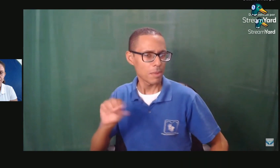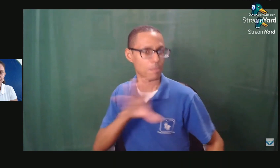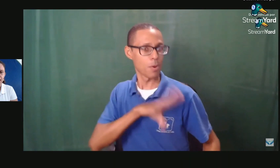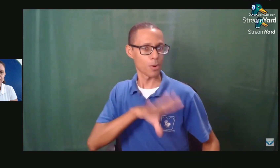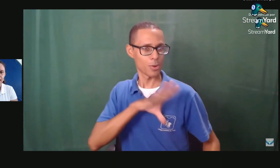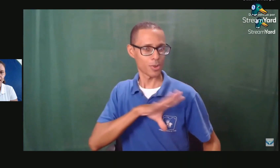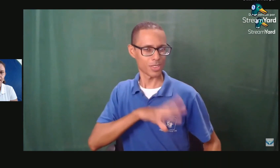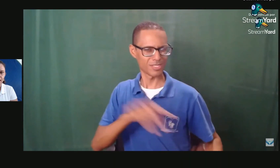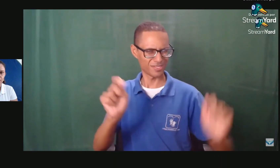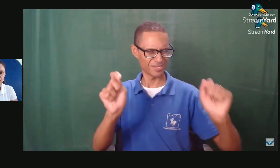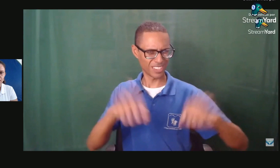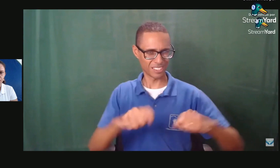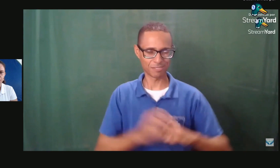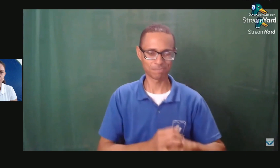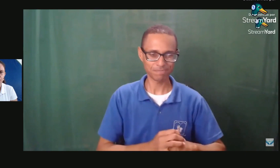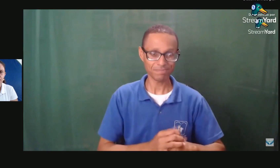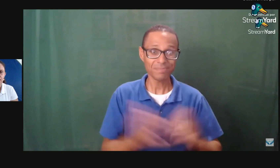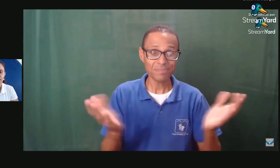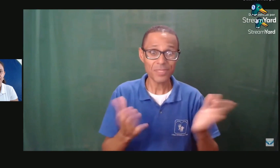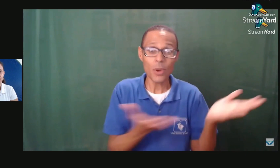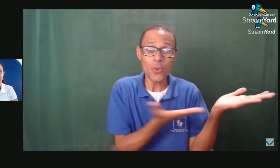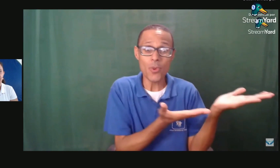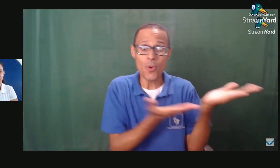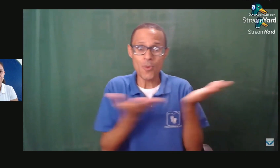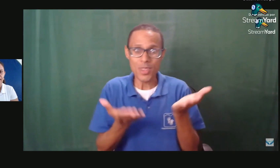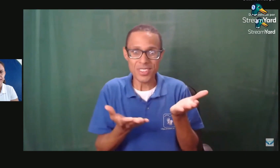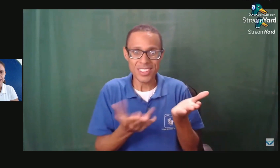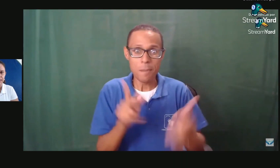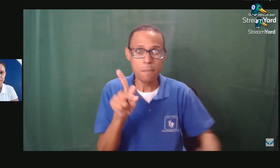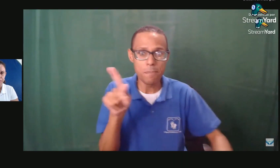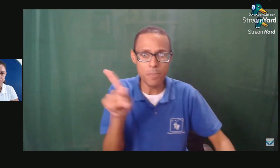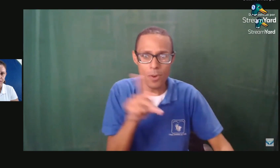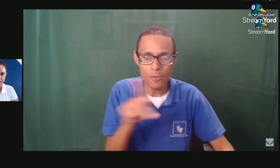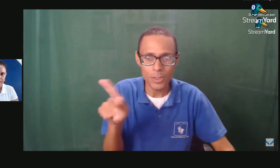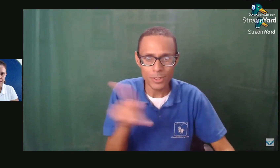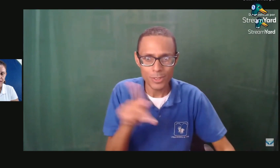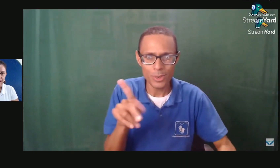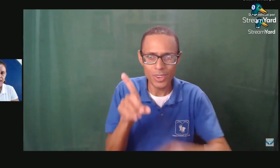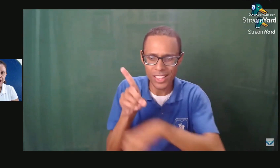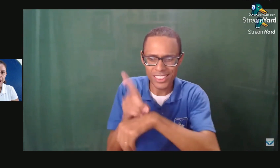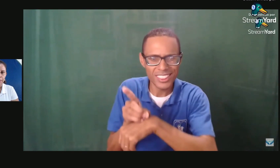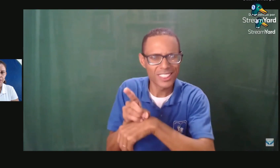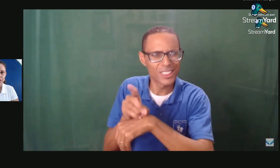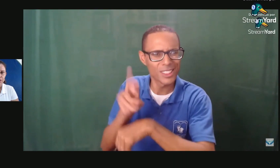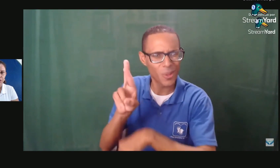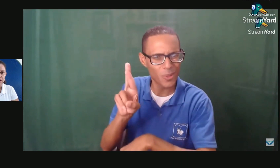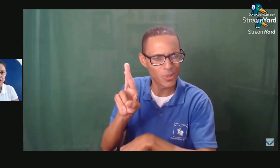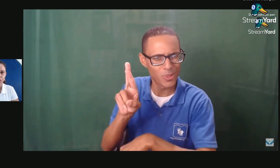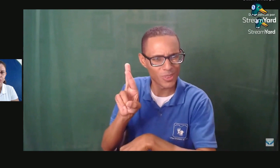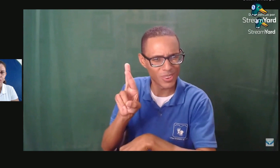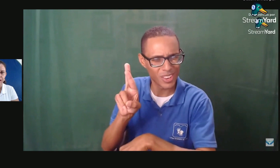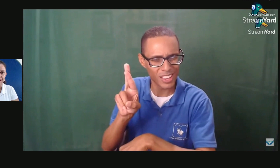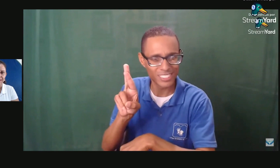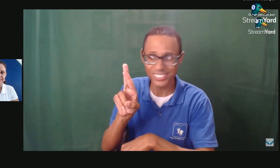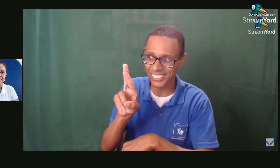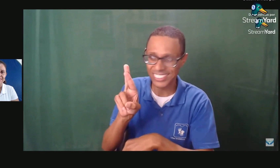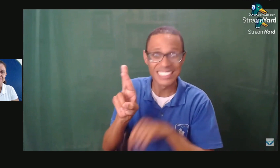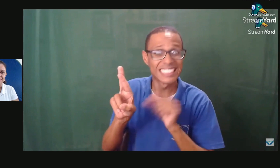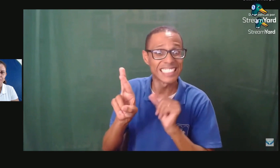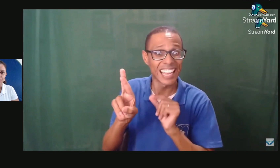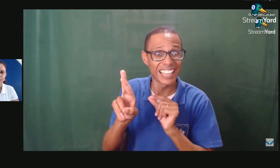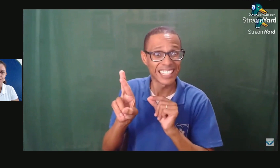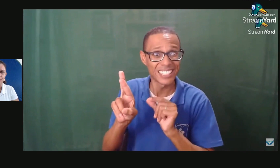sinais e a tradução voz será feita depois. A